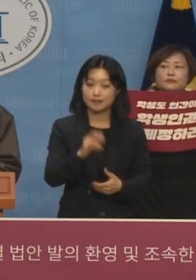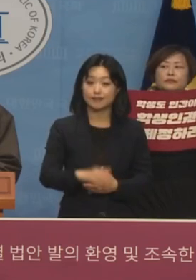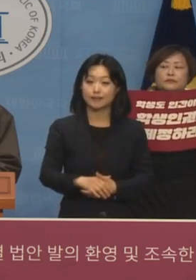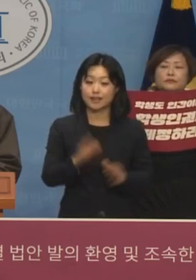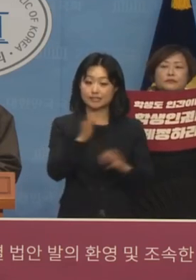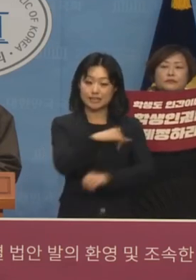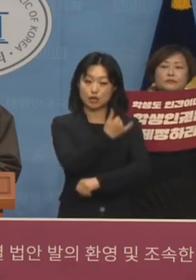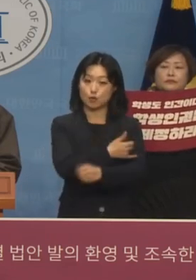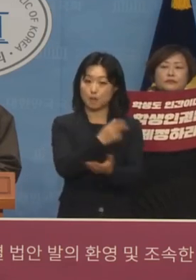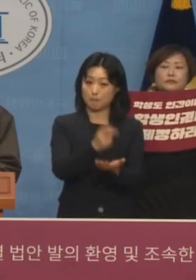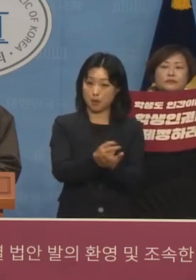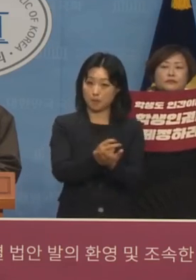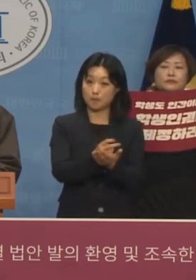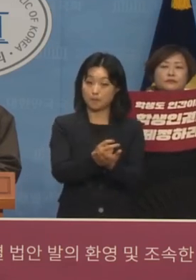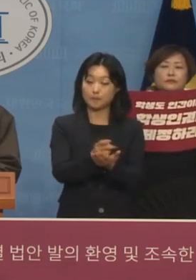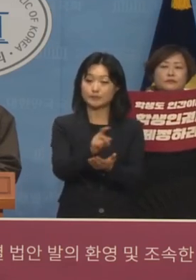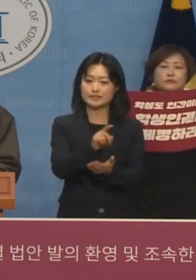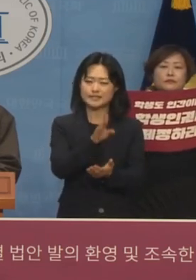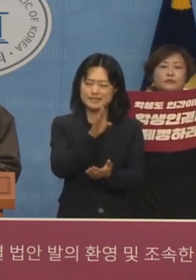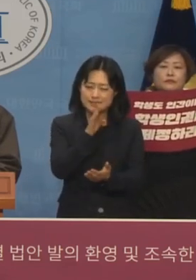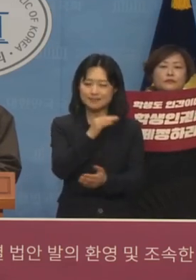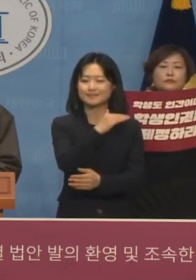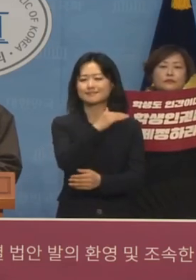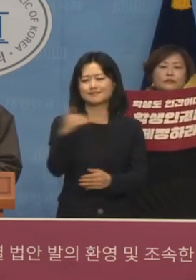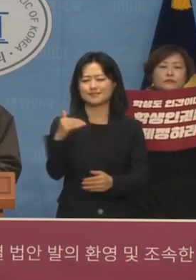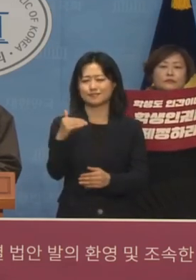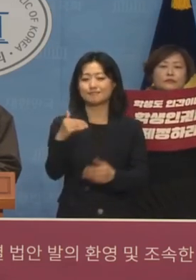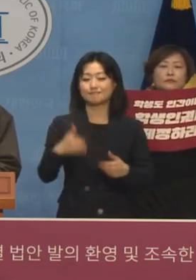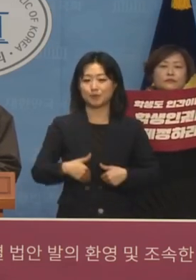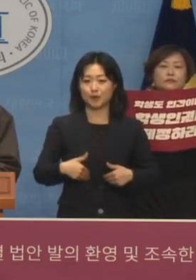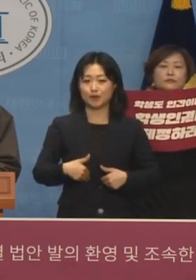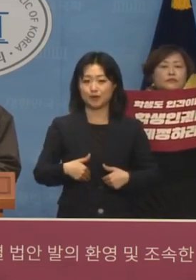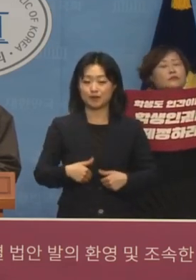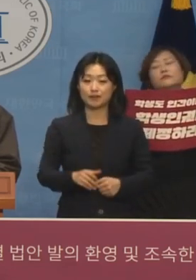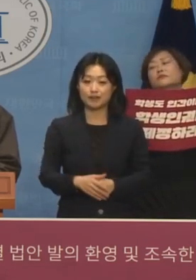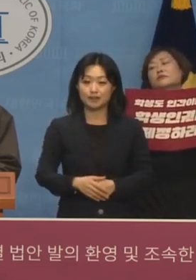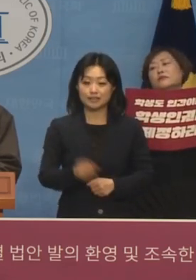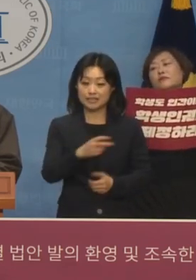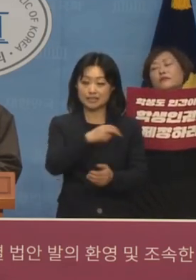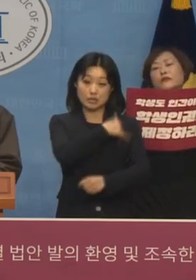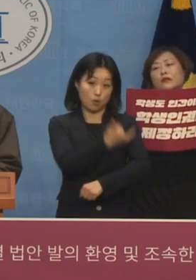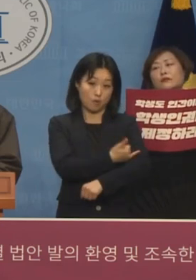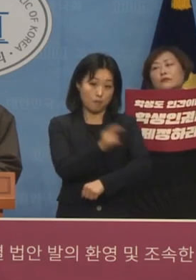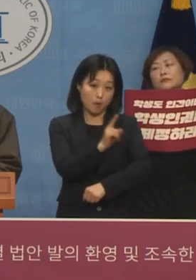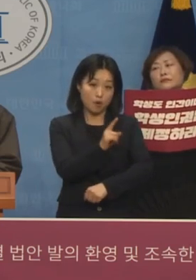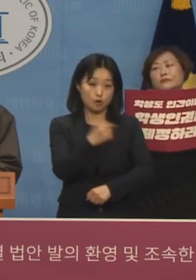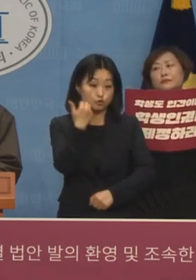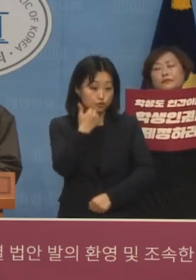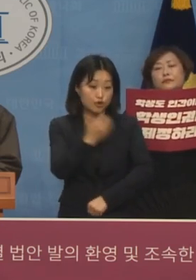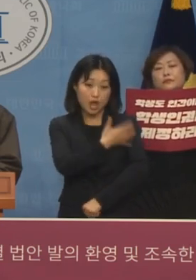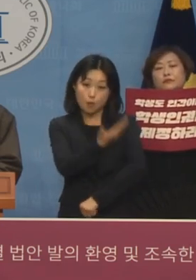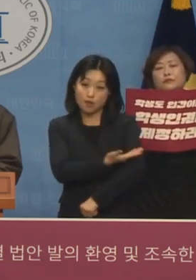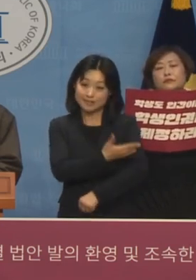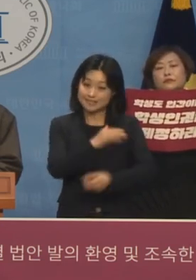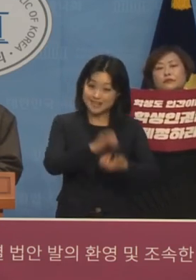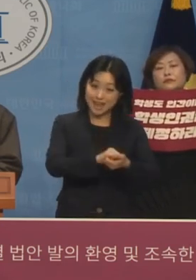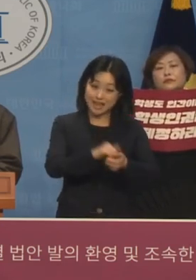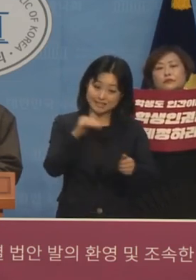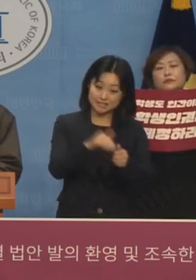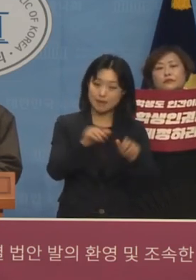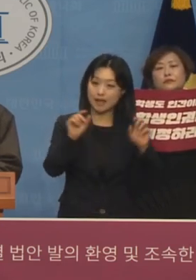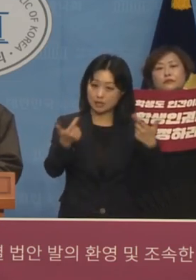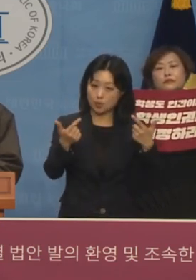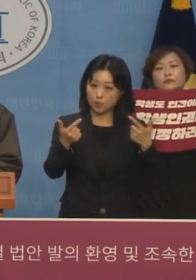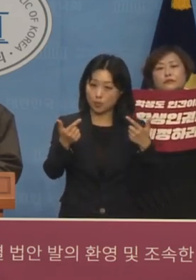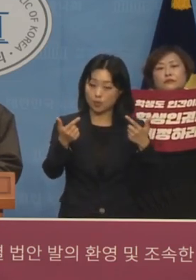그리고 학생인권법은 이를 위한 가장 최소한의 기준입니다. 학생인권법에 명시된 학생인권은 누군가의 권리를 제한하거나 침해하는 것이